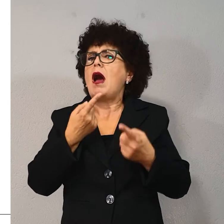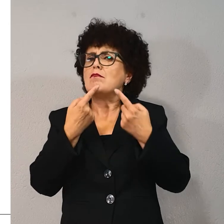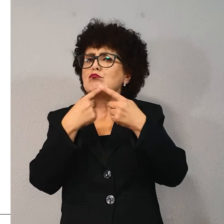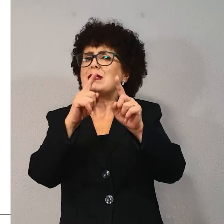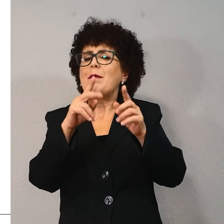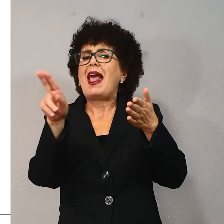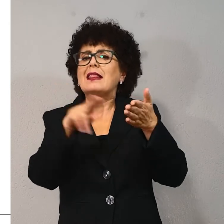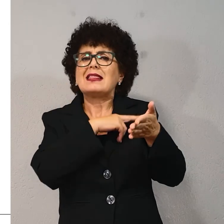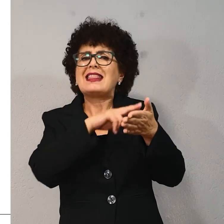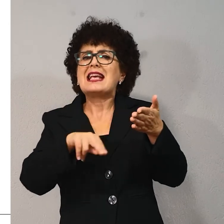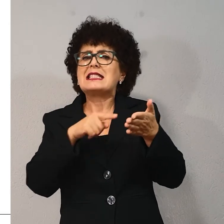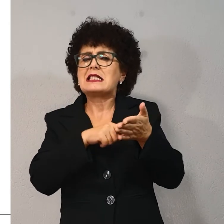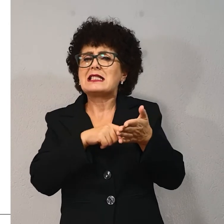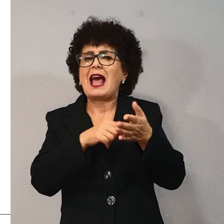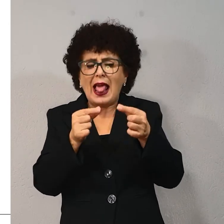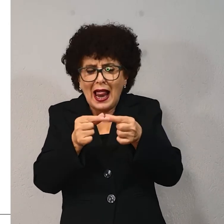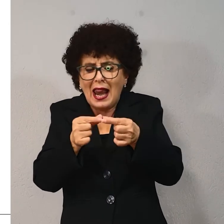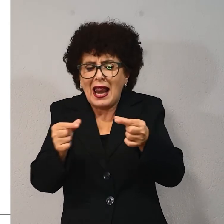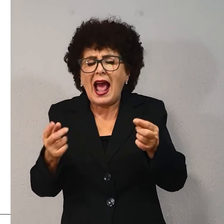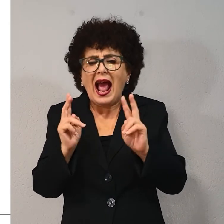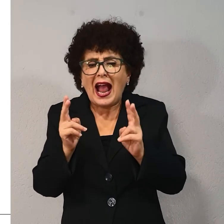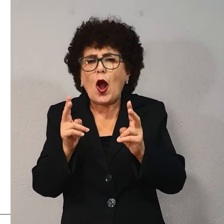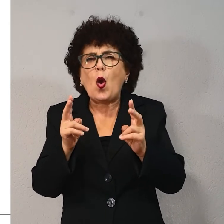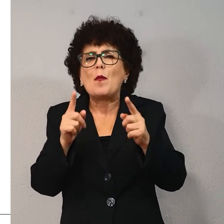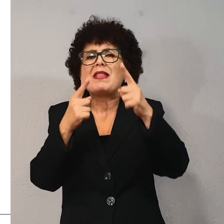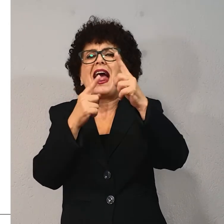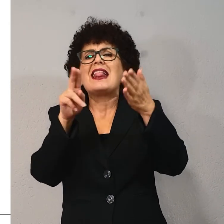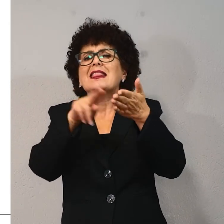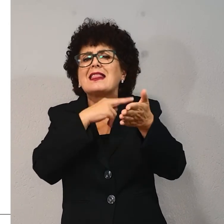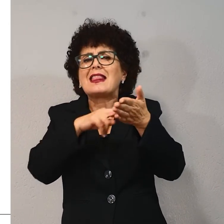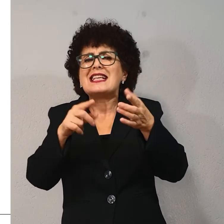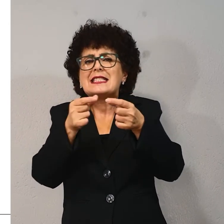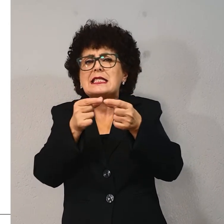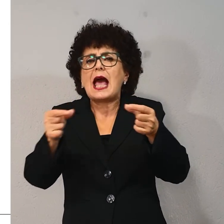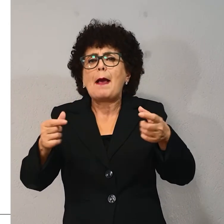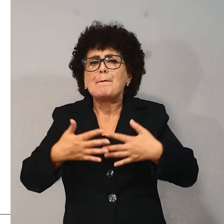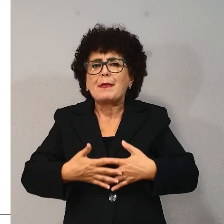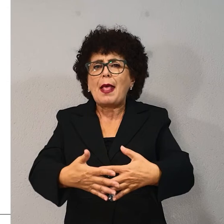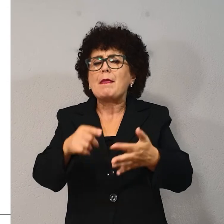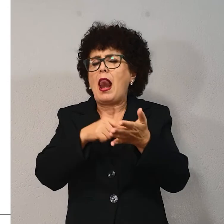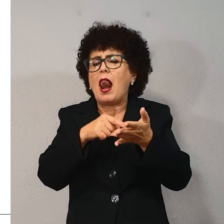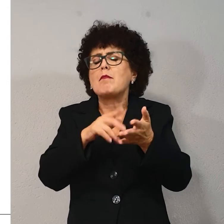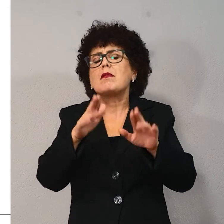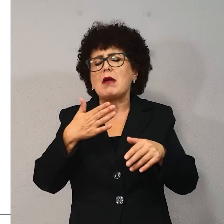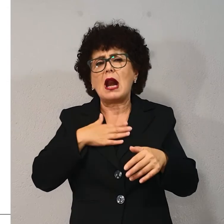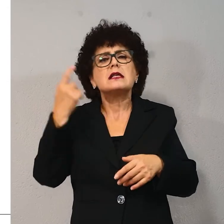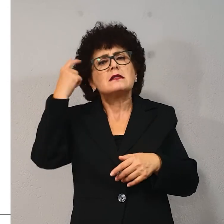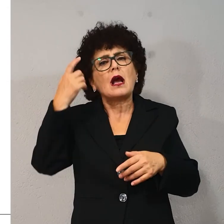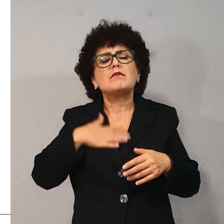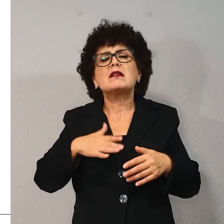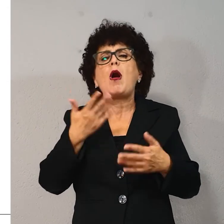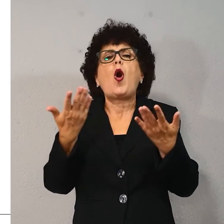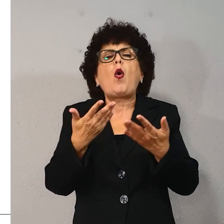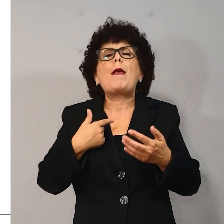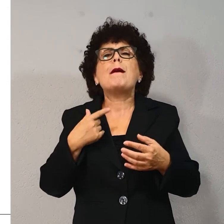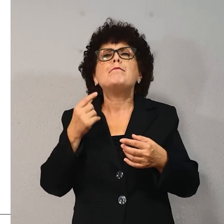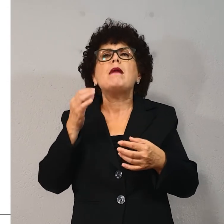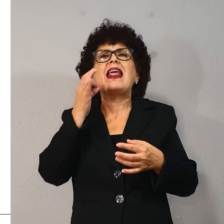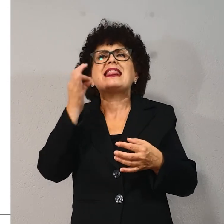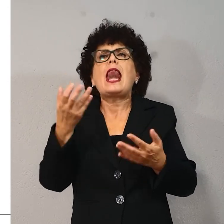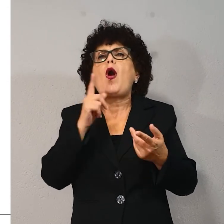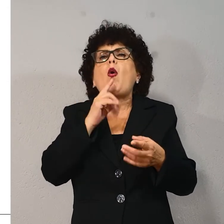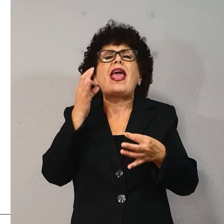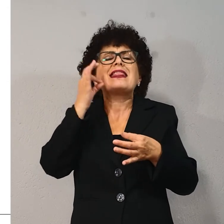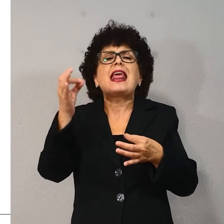посебни тестови, лентички како тест за бременост, кои помагаат во одредувањето на плодните денови и